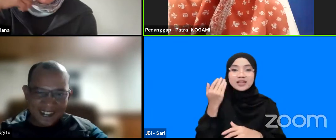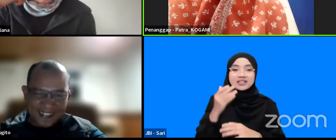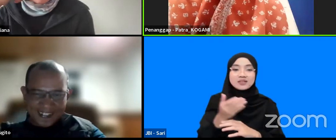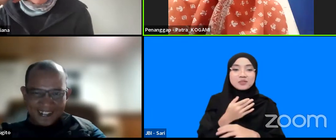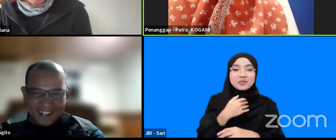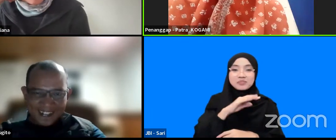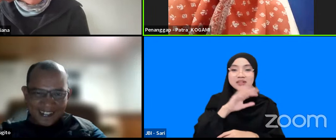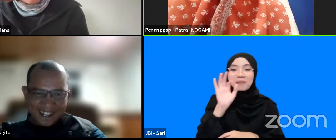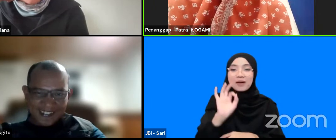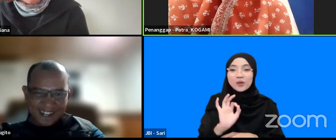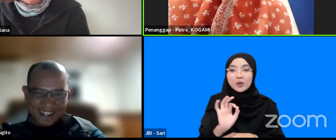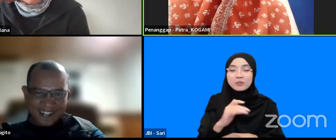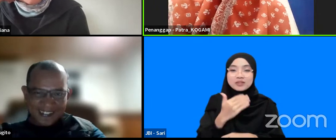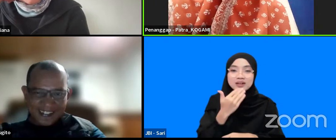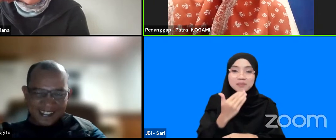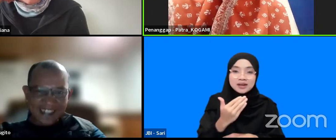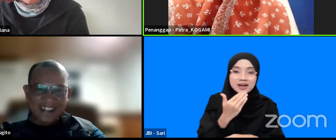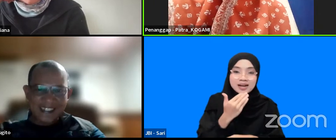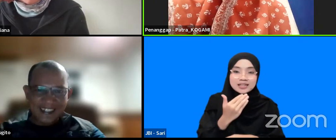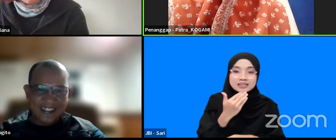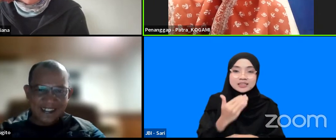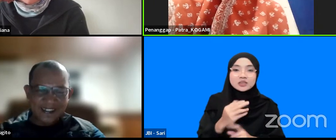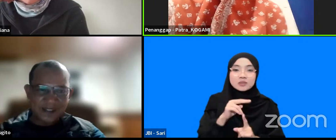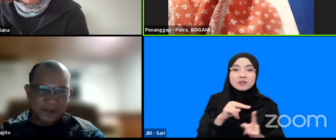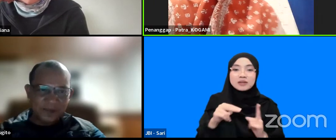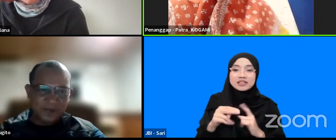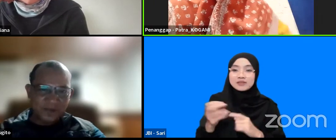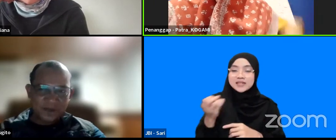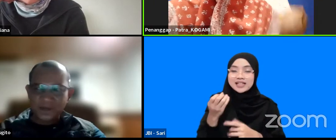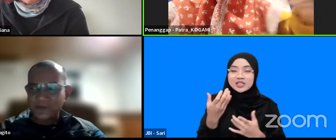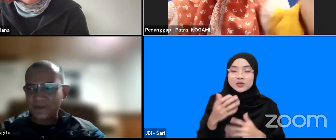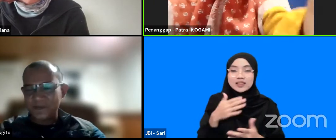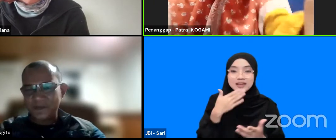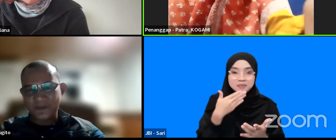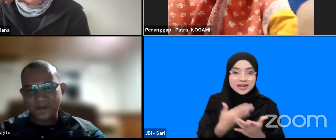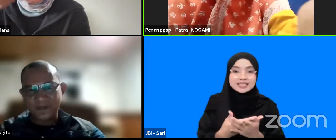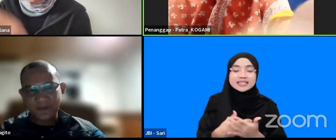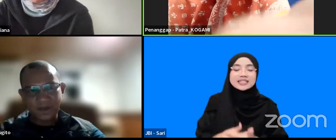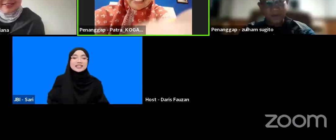makasih ya pandangannya juga bang Zulham